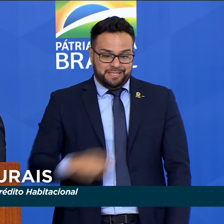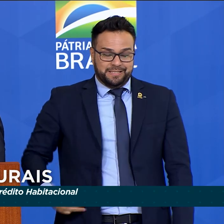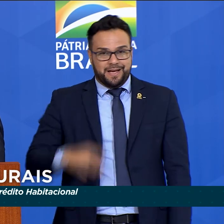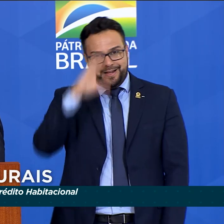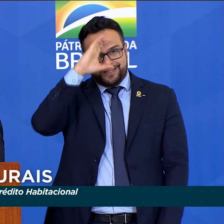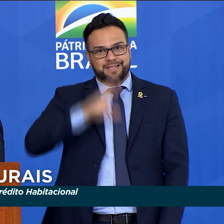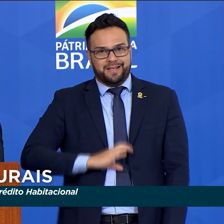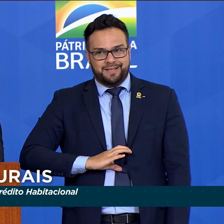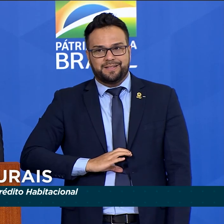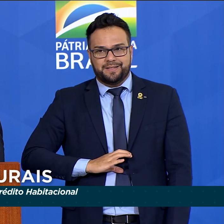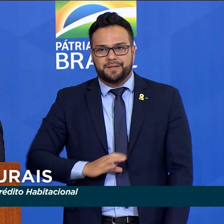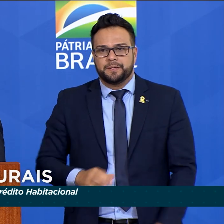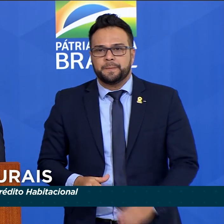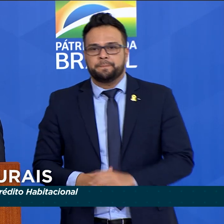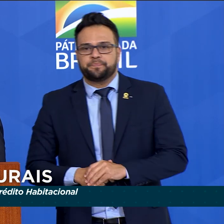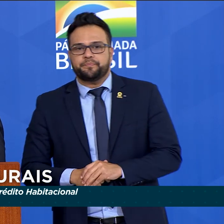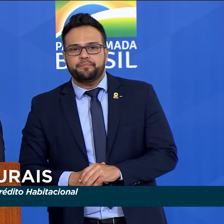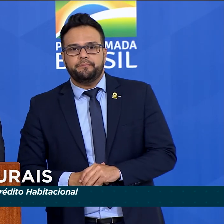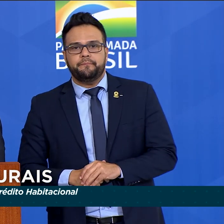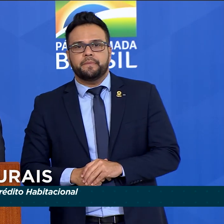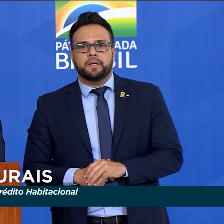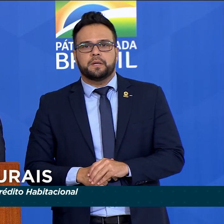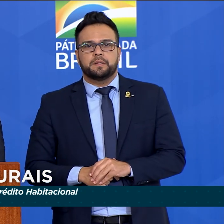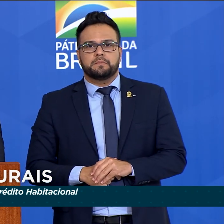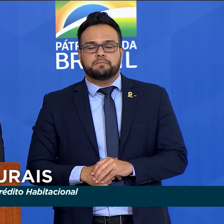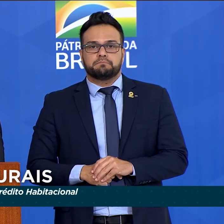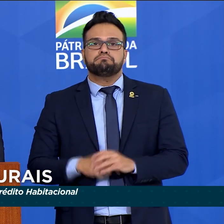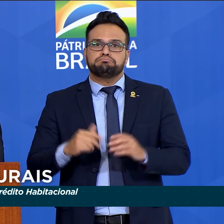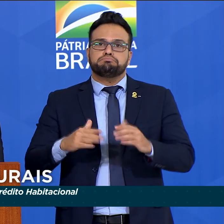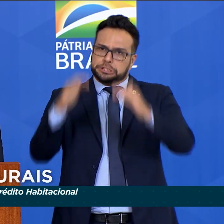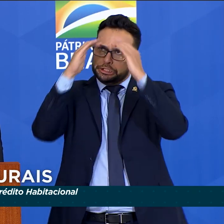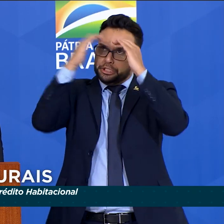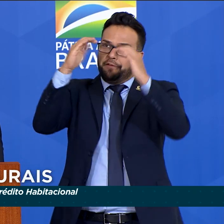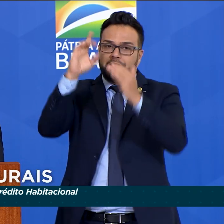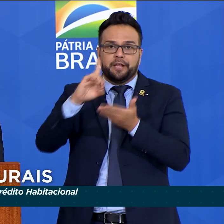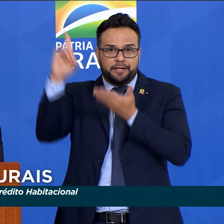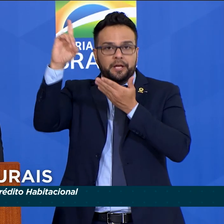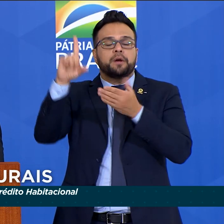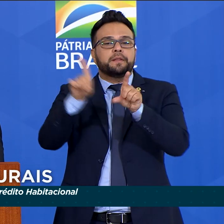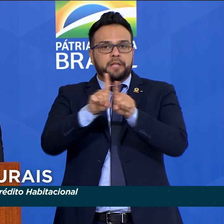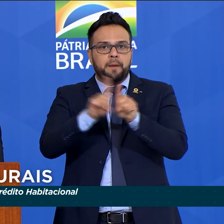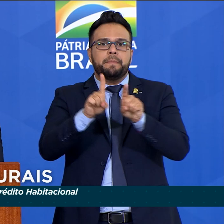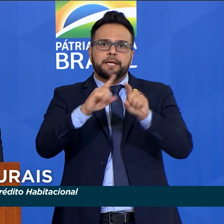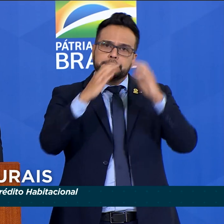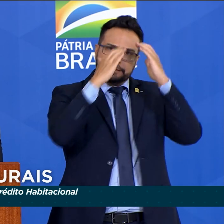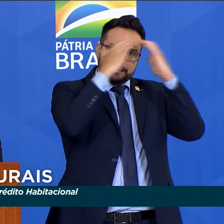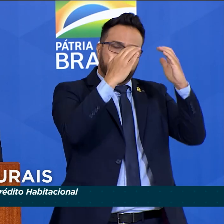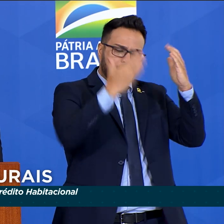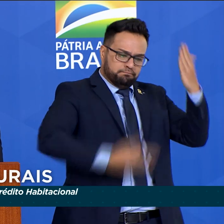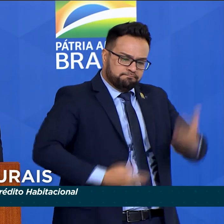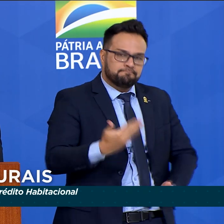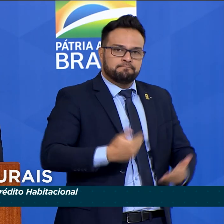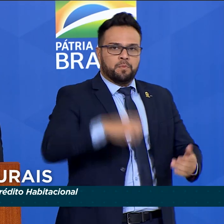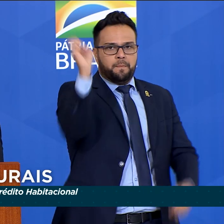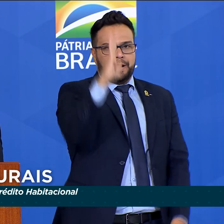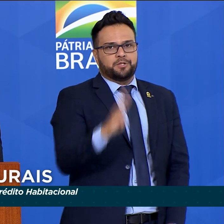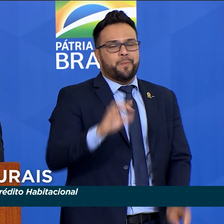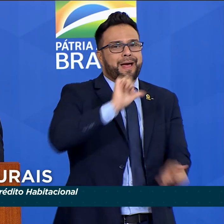o presidente aqui, ministro Milton, servindo a Deus e servindo ao Brasil, para transformar a